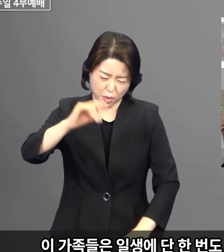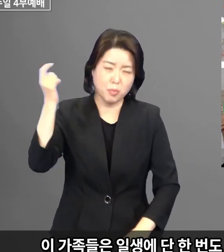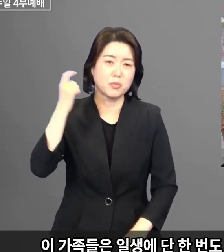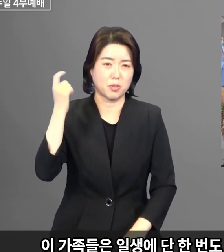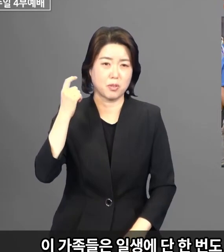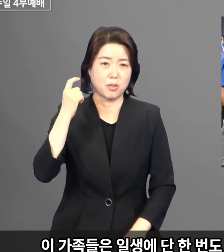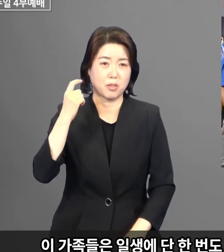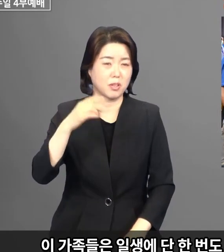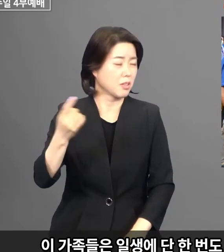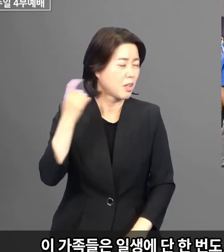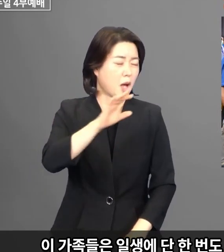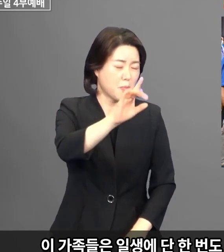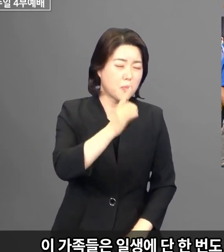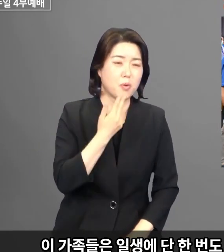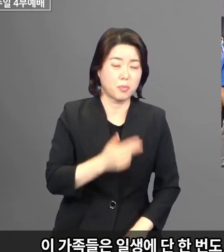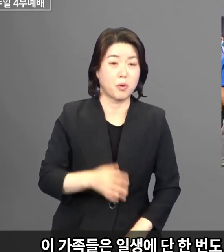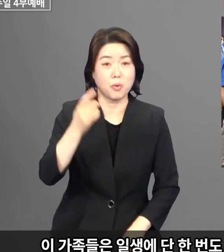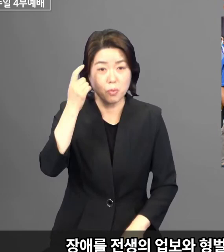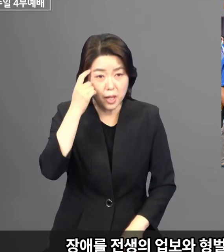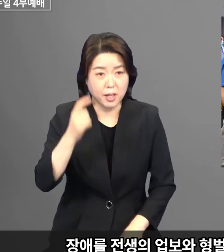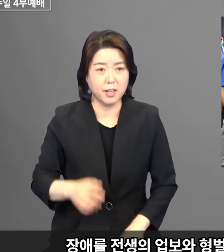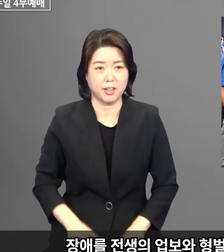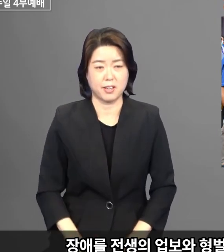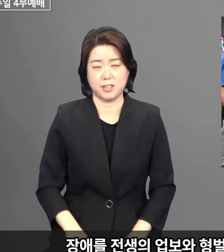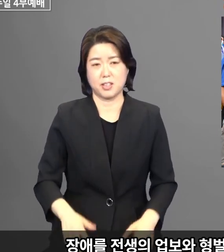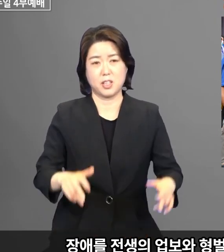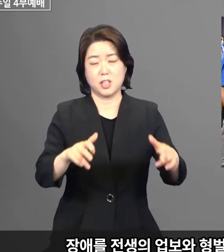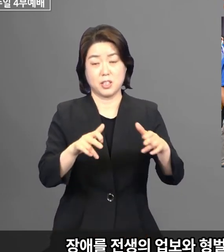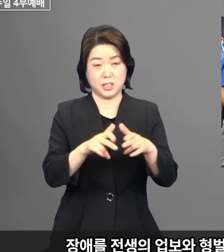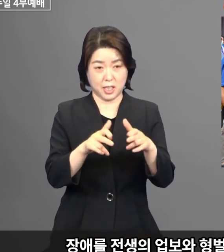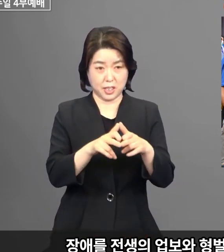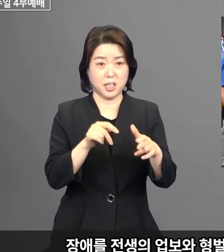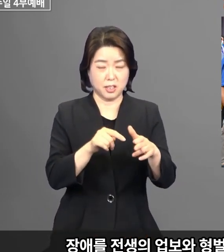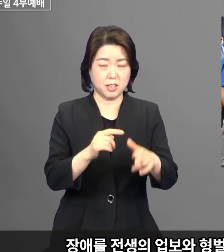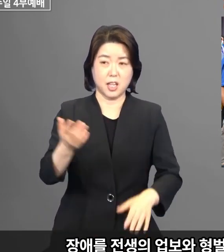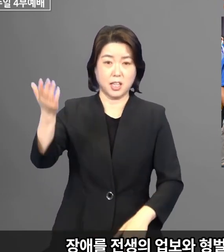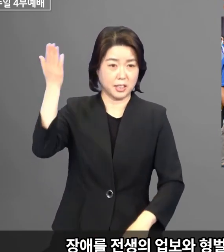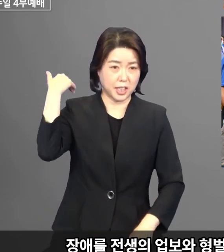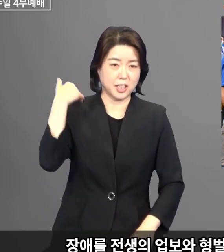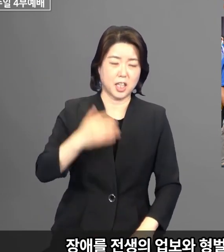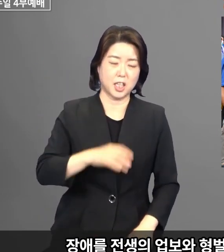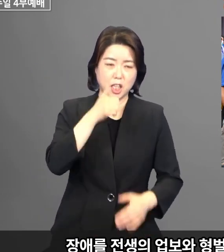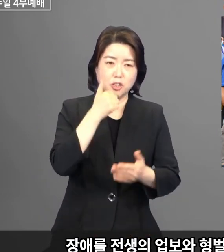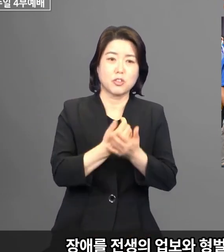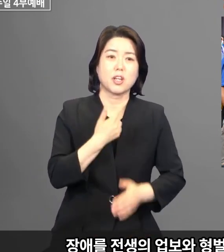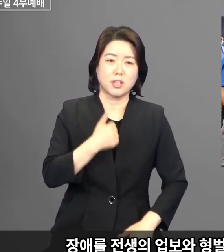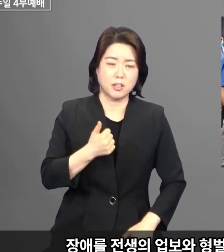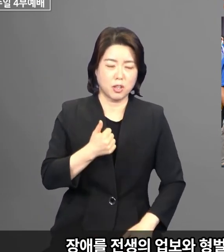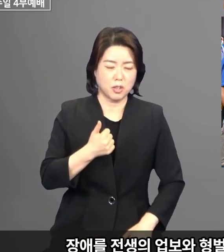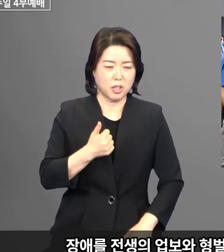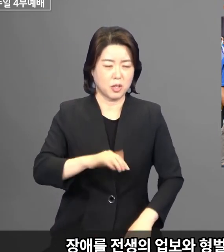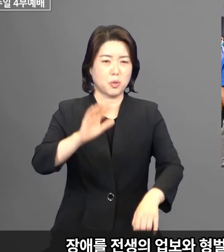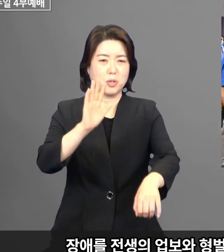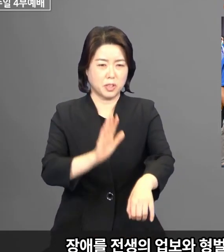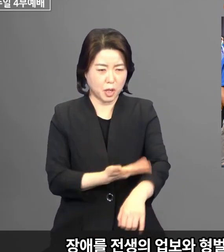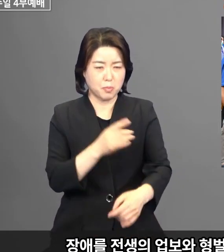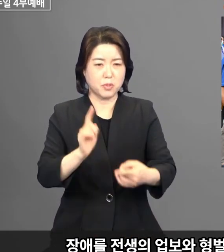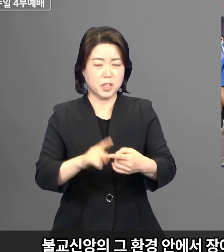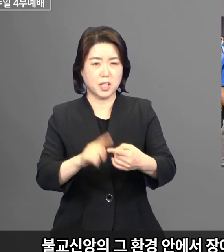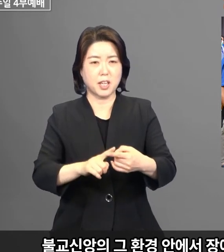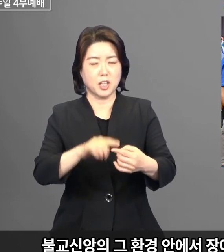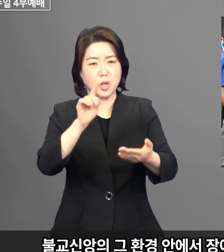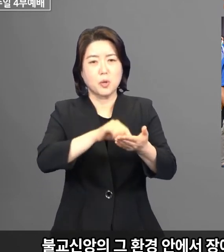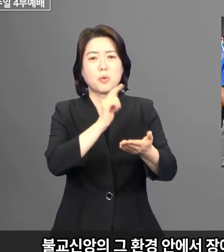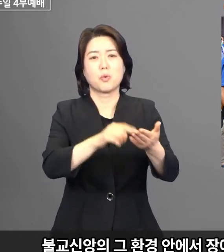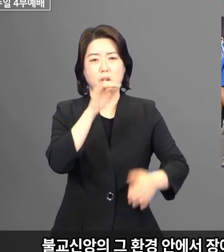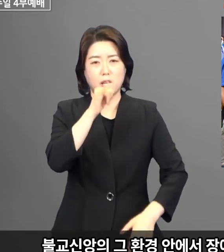겁니다. 왜요? 장애를 전생의 업보와 형벌로 생각하는 오랜 불교 문화,